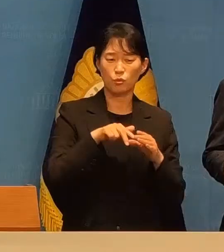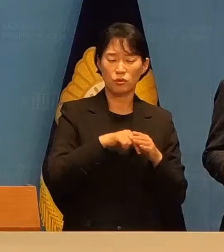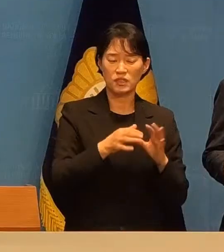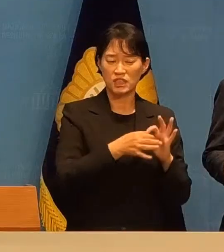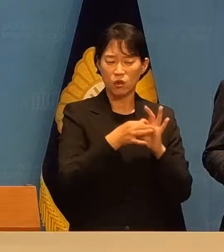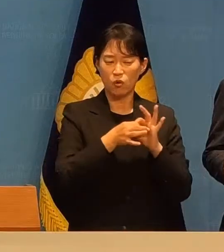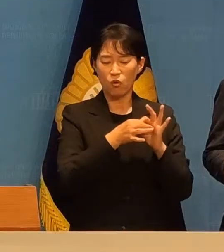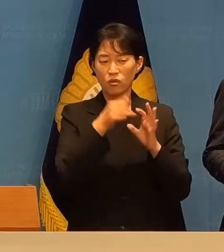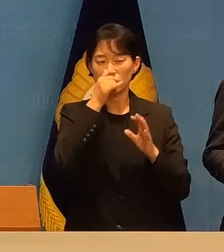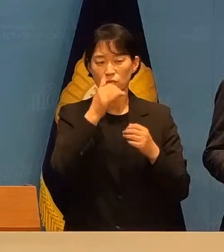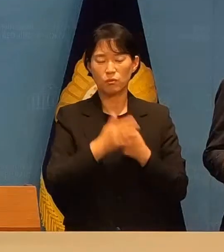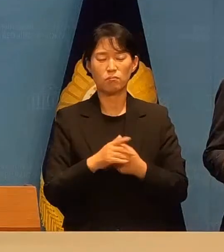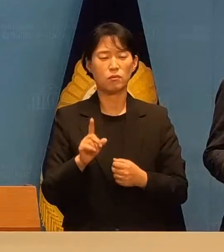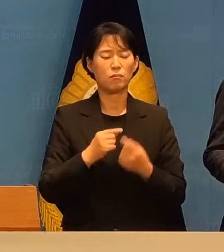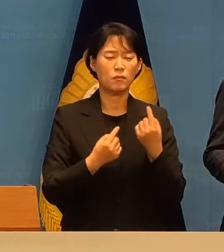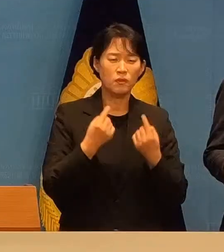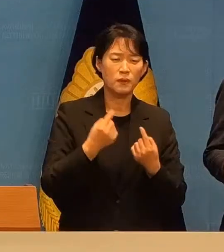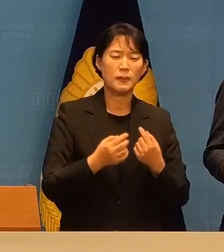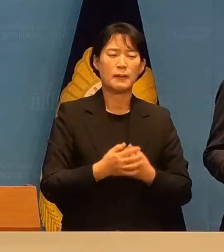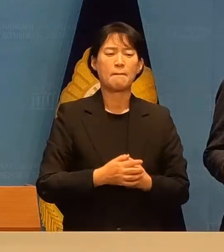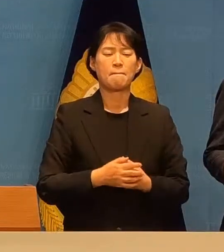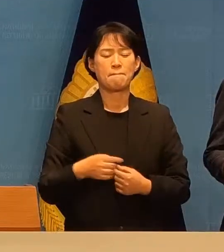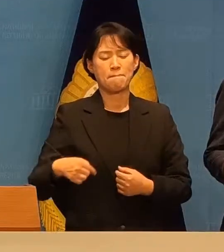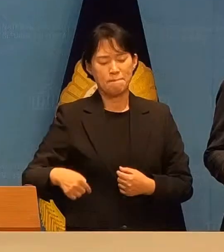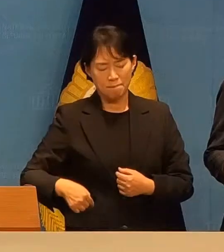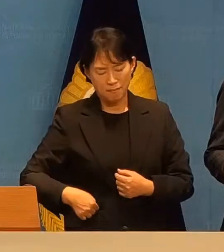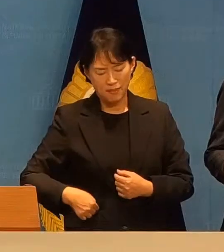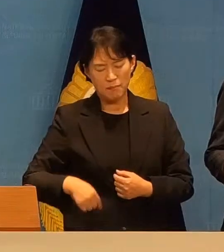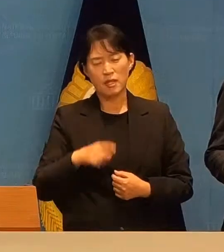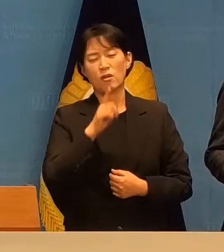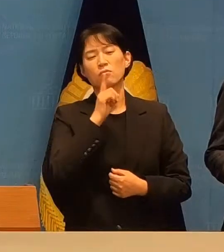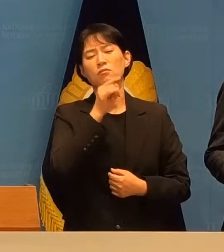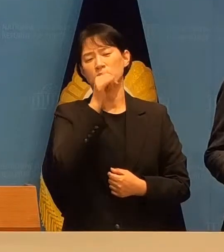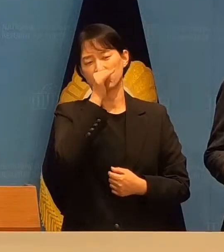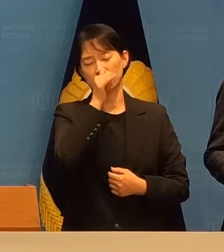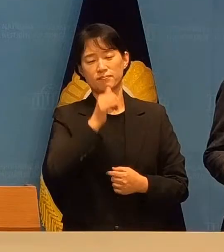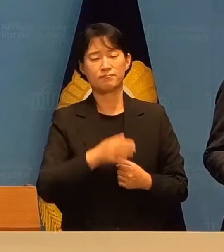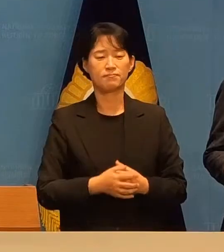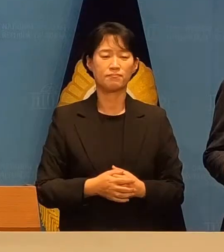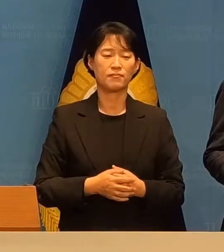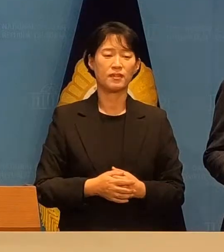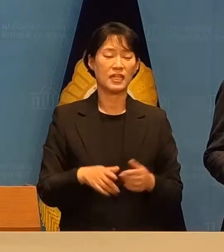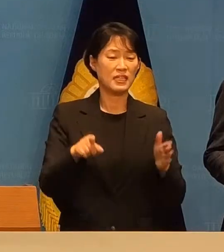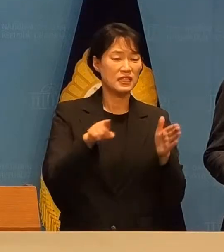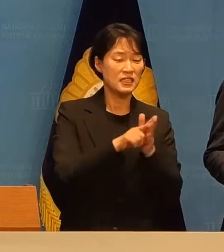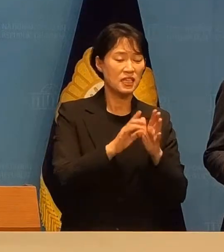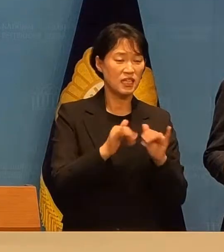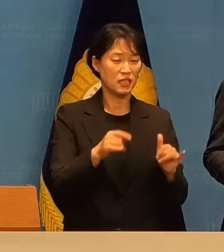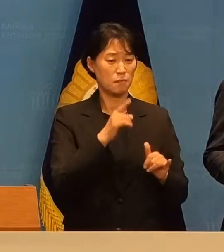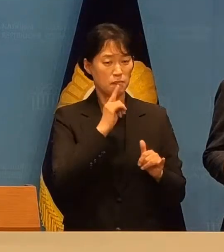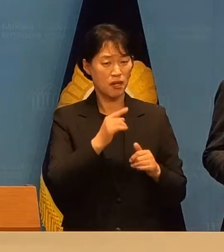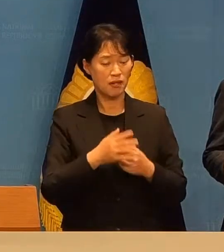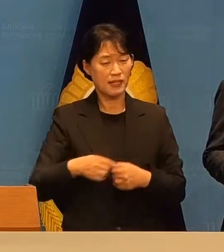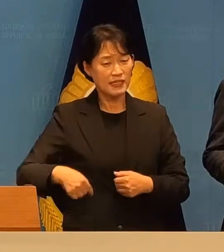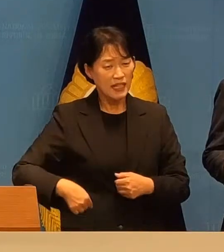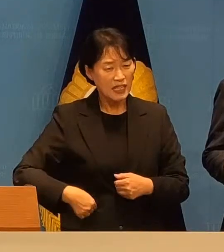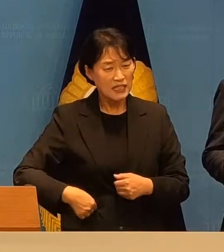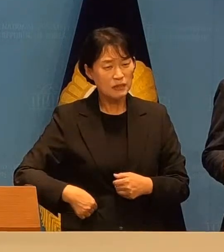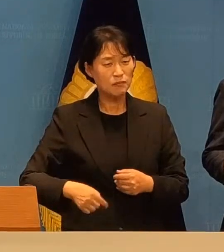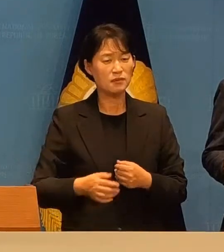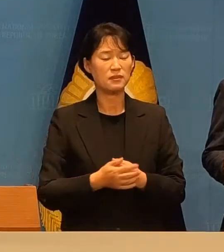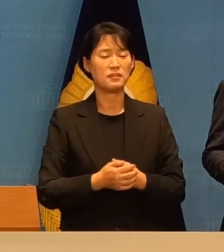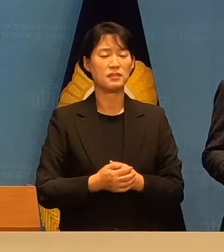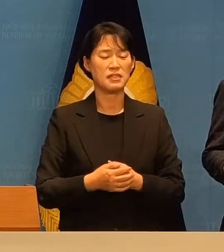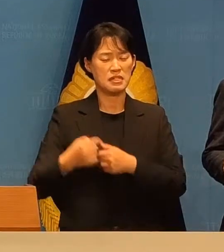연결망이 있었고 무엇보다 양심의 언어가 있었습니다. 신앙인들은 말했습니다. 양심은 강요될 수